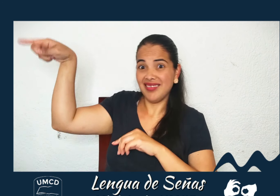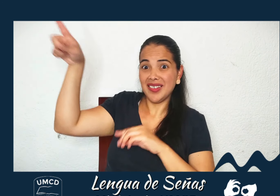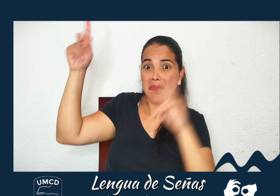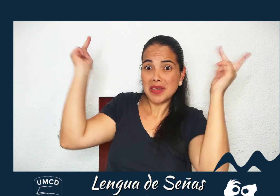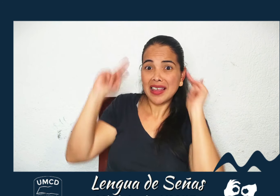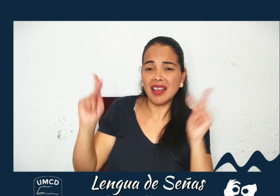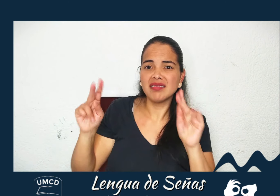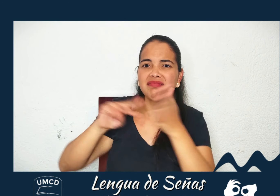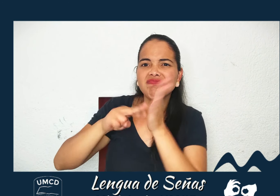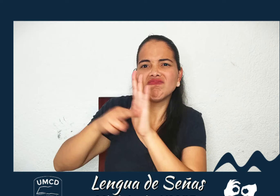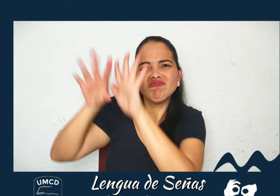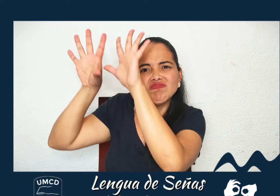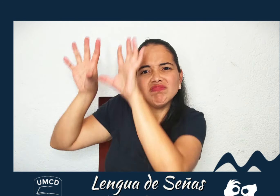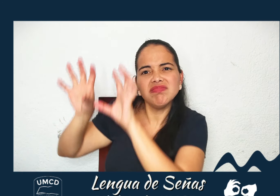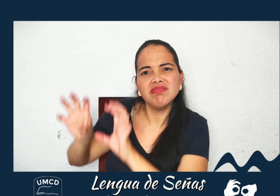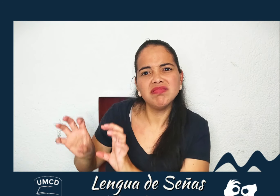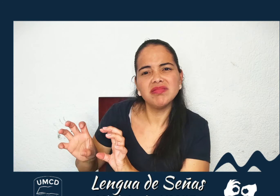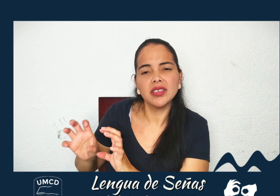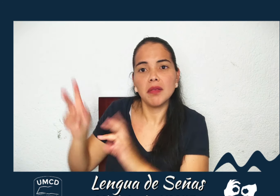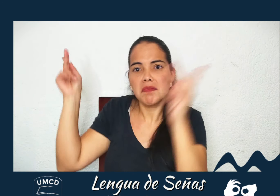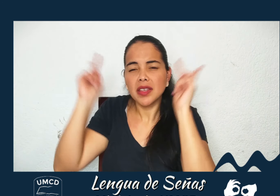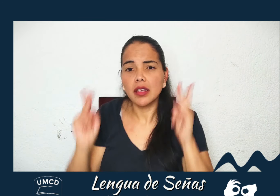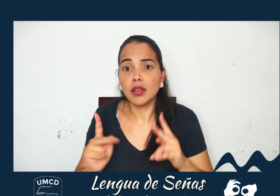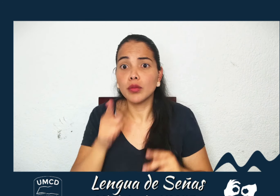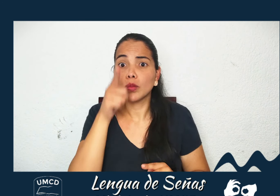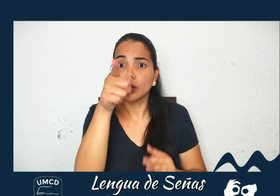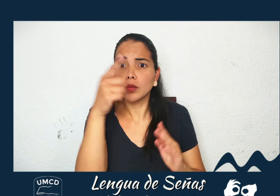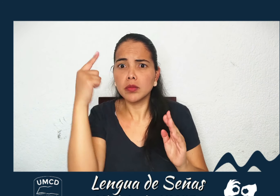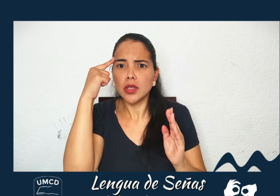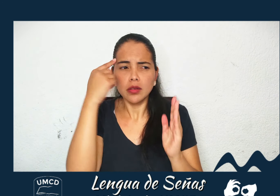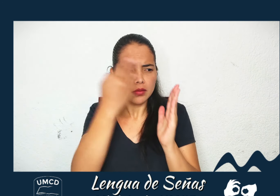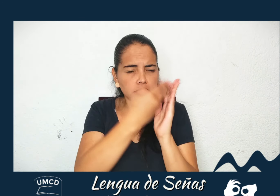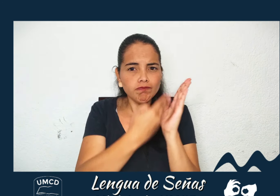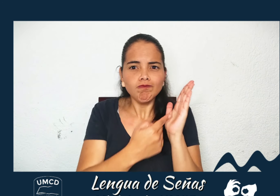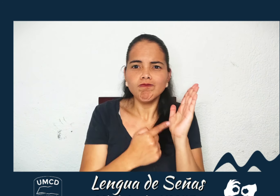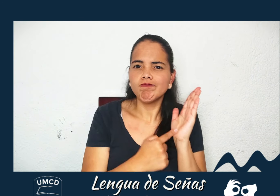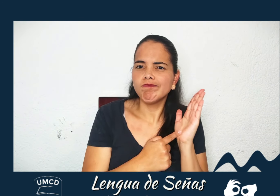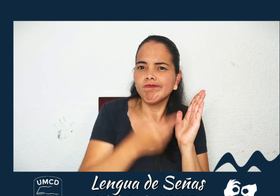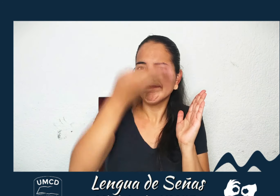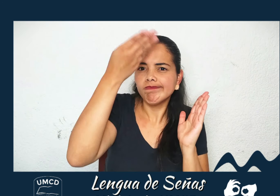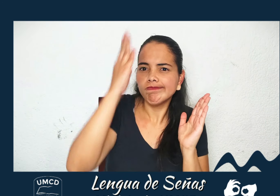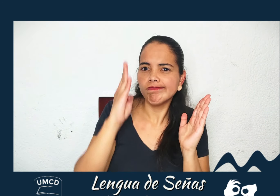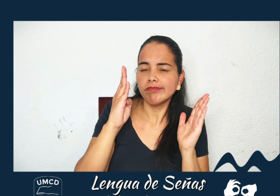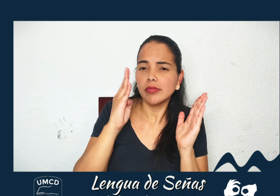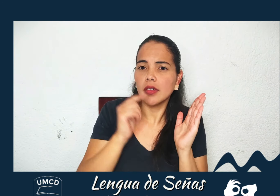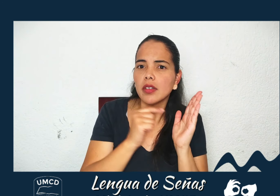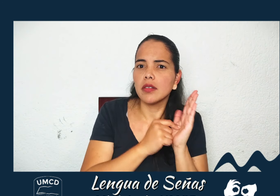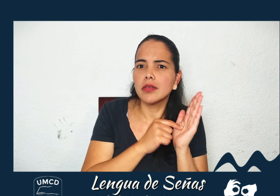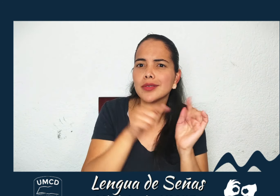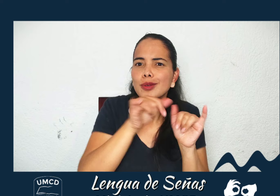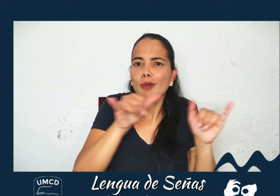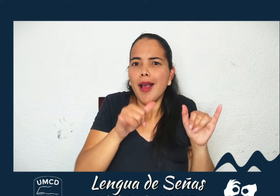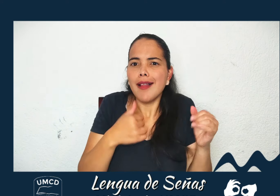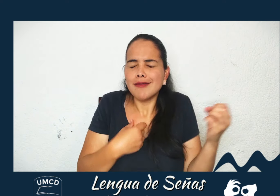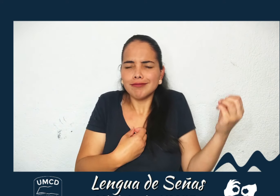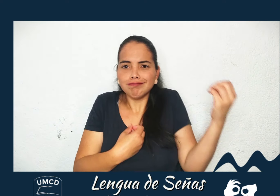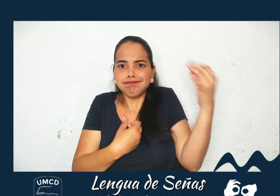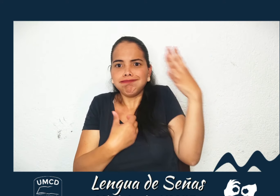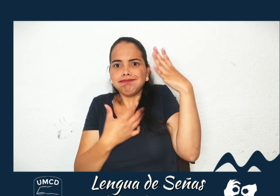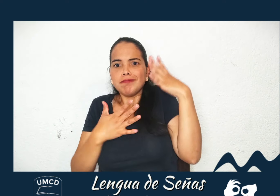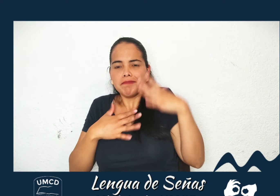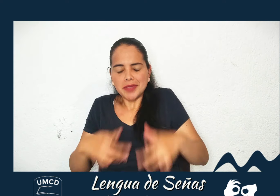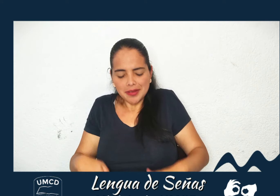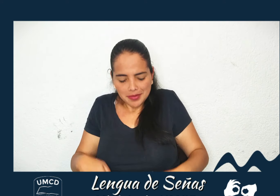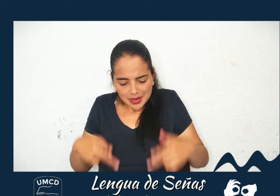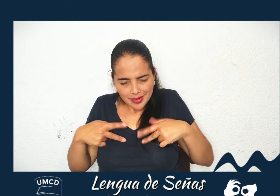ellos. Nosotros vemos entonces que la palabra de Dios es de esa lámpara,